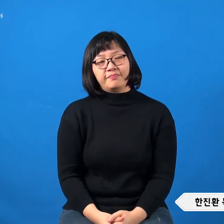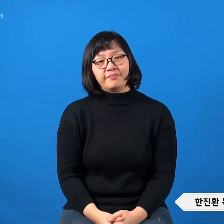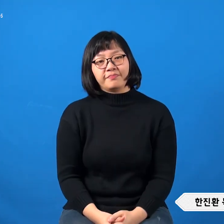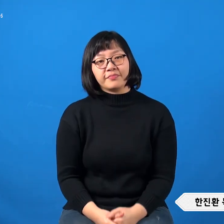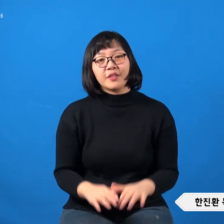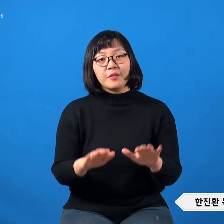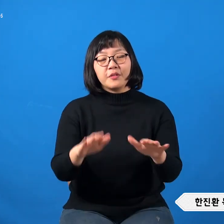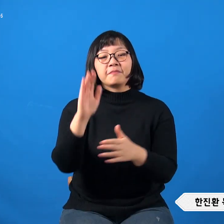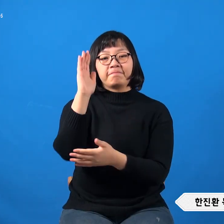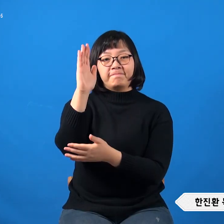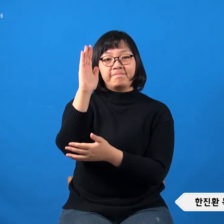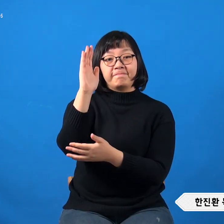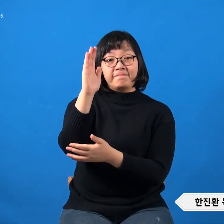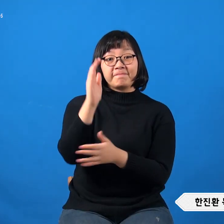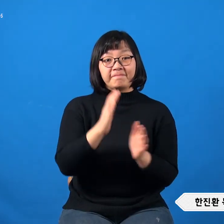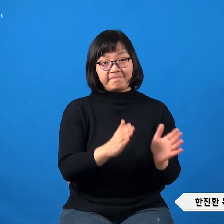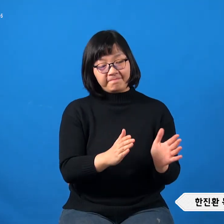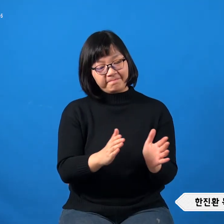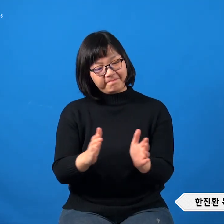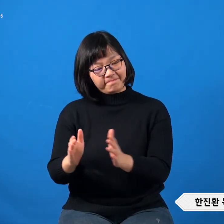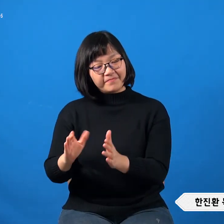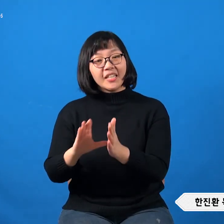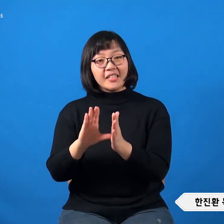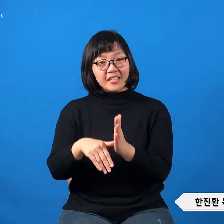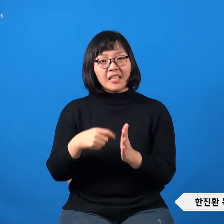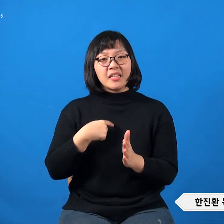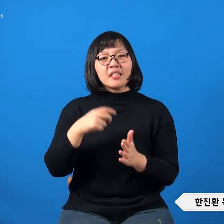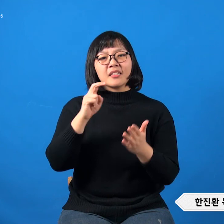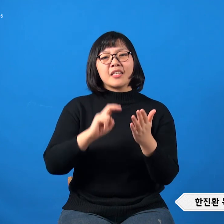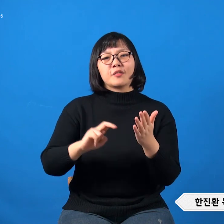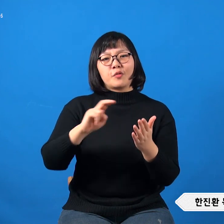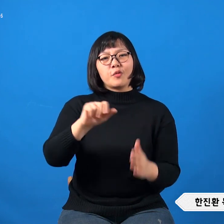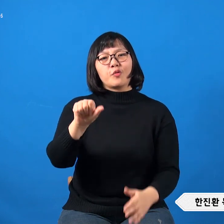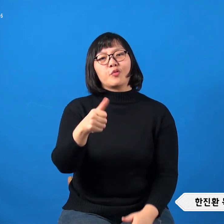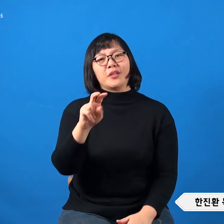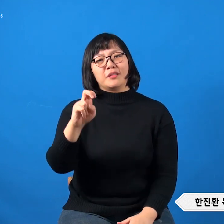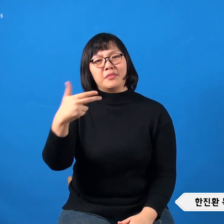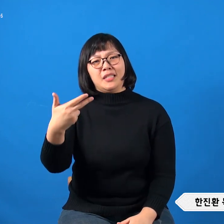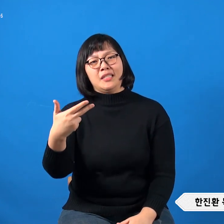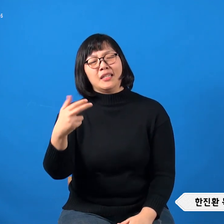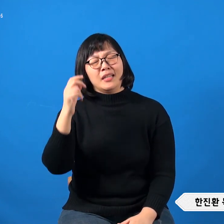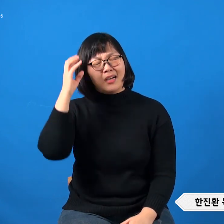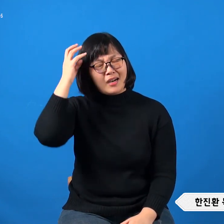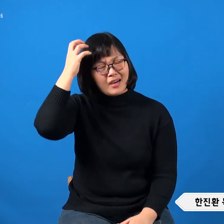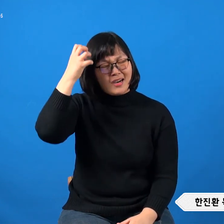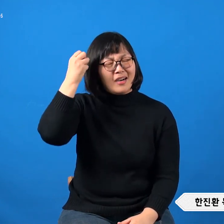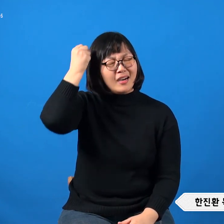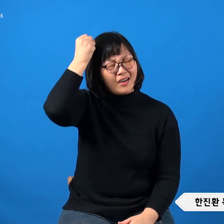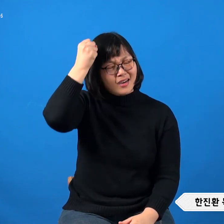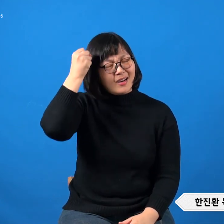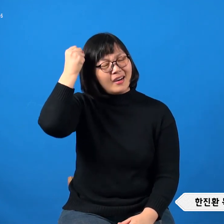이 설교를 준비하는 내내 저는 찬송가 527장이 제 내리석을 맴돌았습니다.